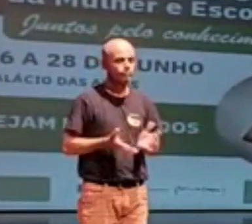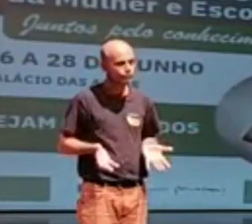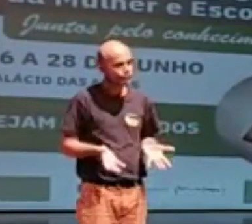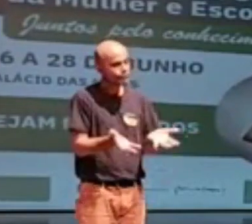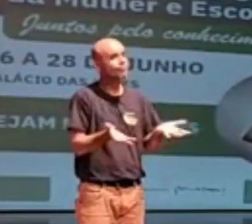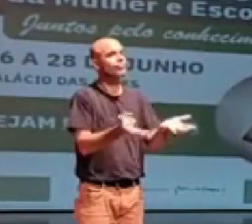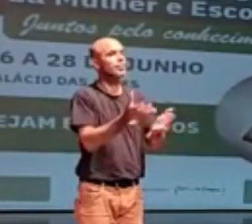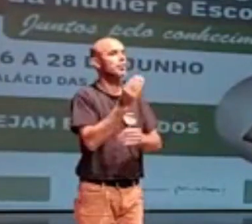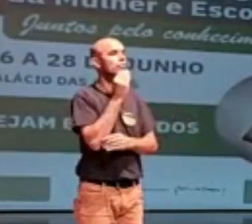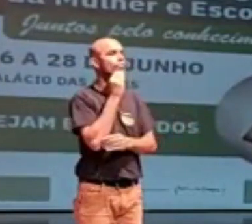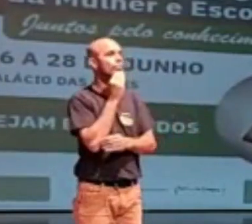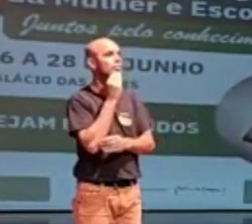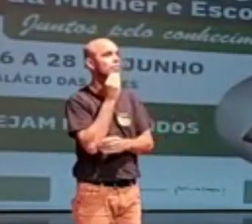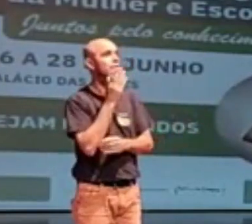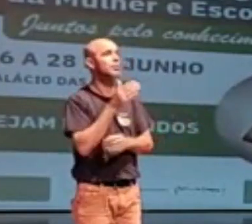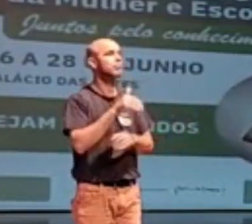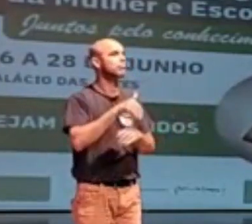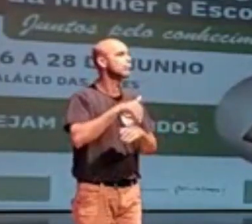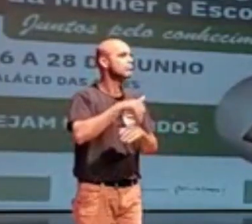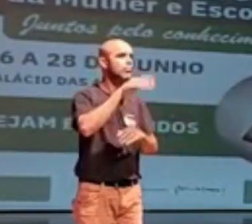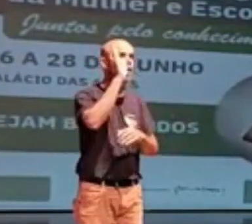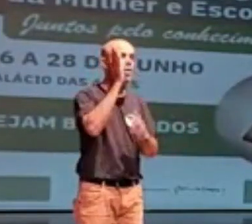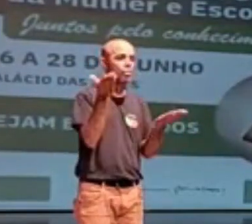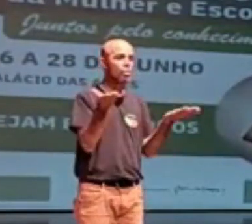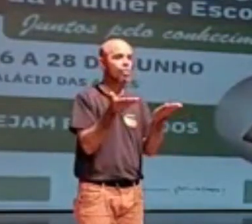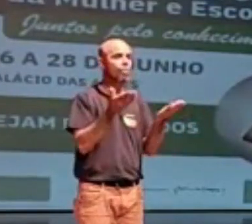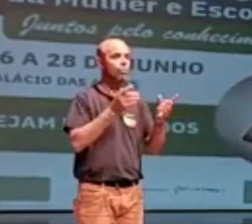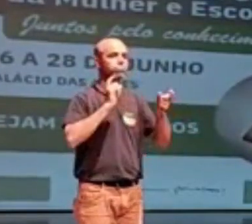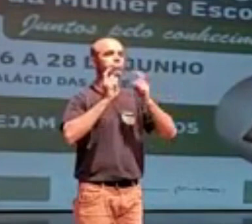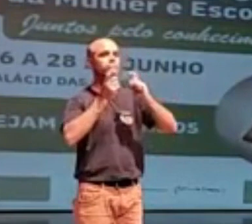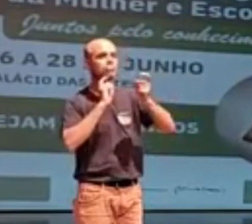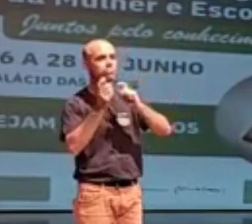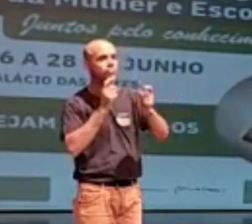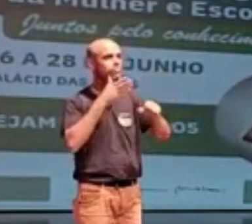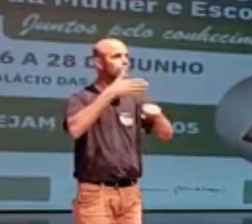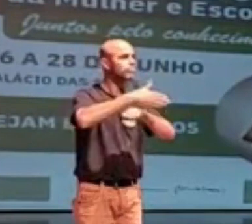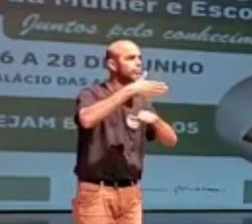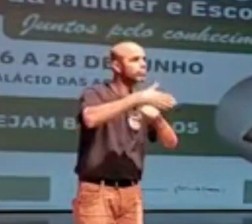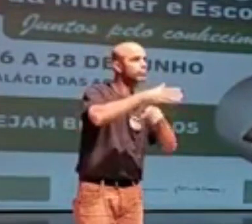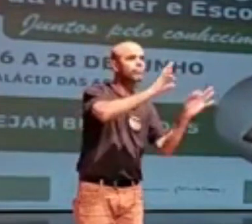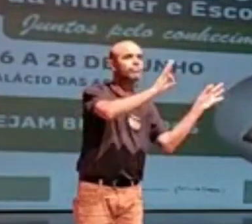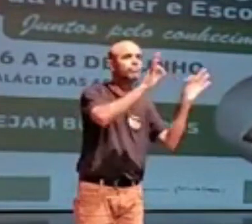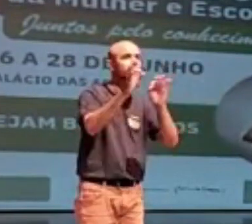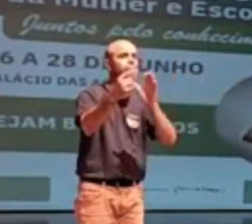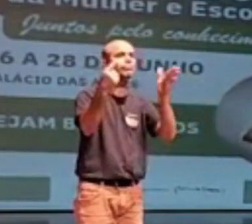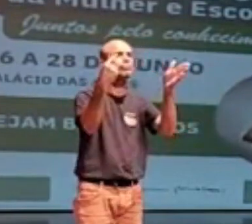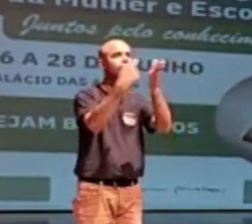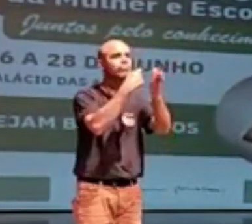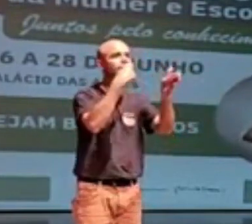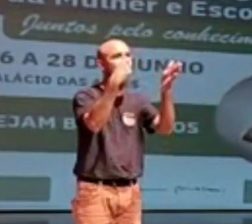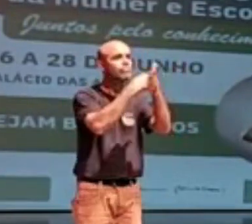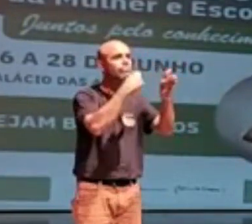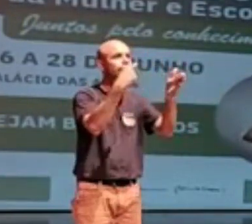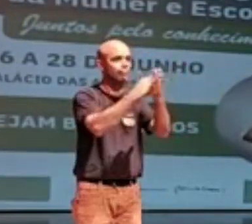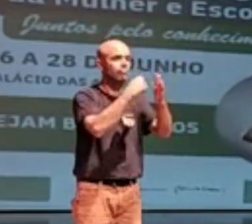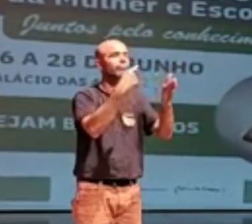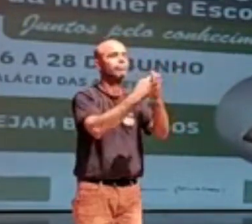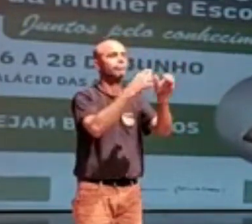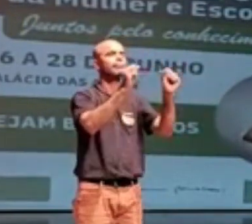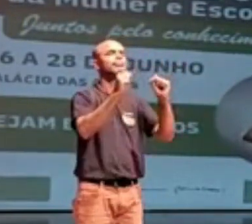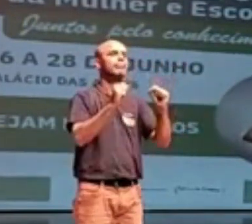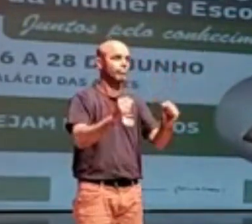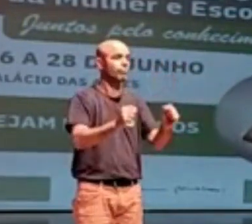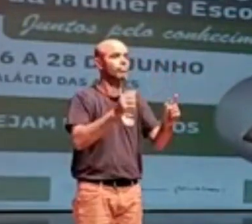a aproveitar ao máximo esse dia, participando ativamente, fazendo perguntas aos palestrantes